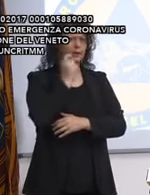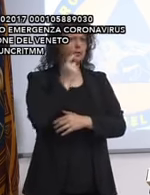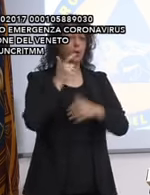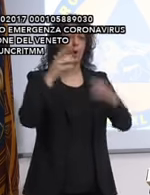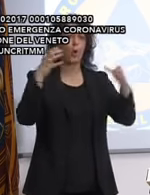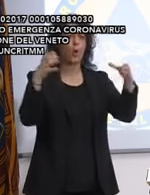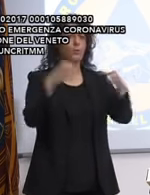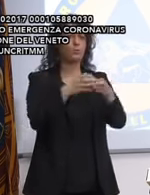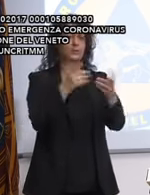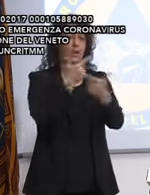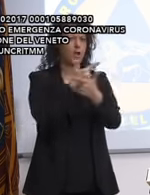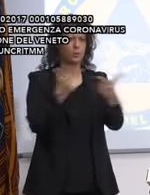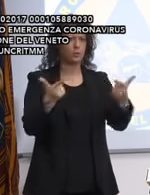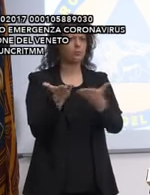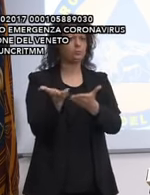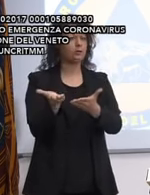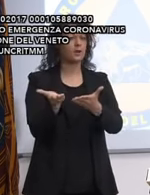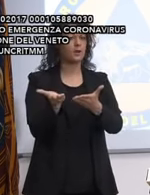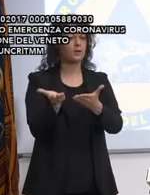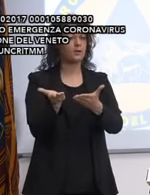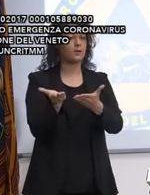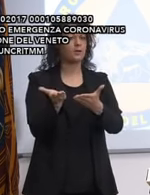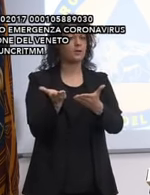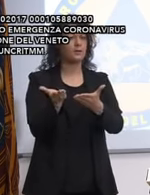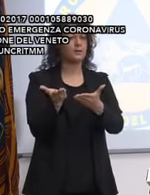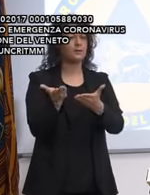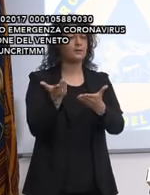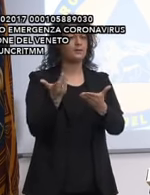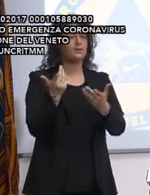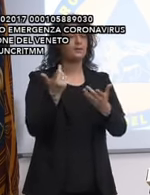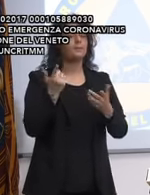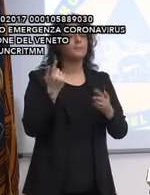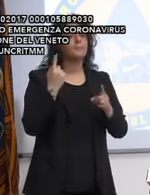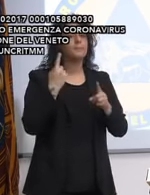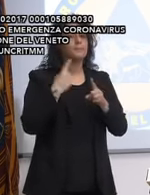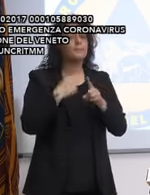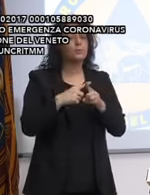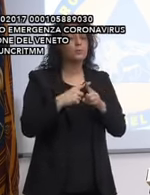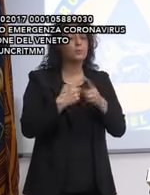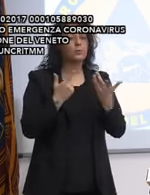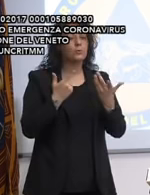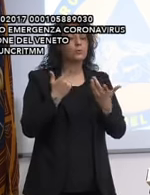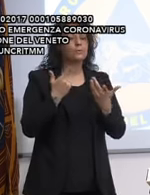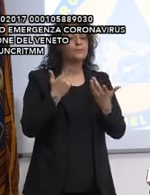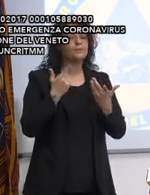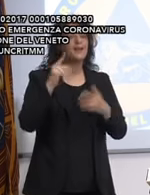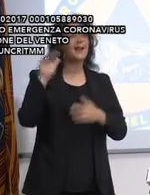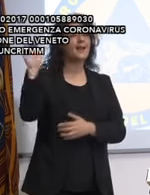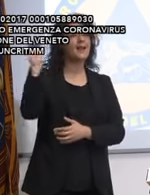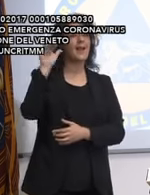la cosa che mi fa più male è che ci sono ragazzi che mi mandano i video.